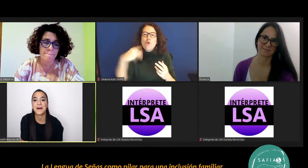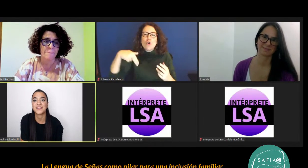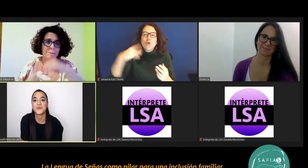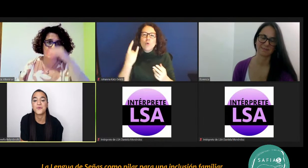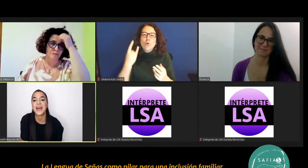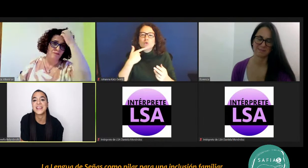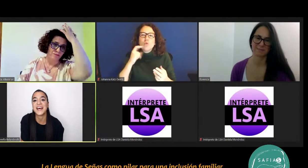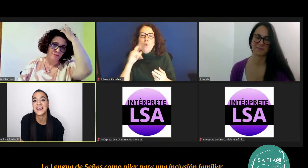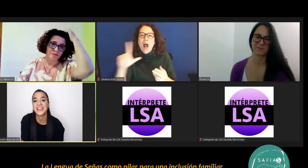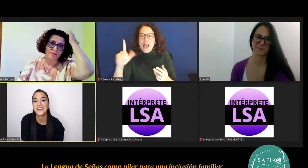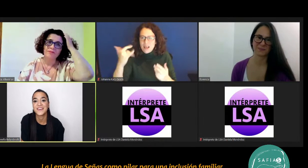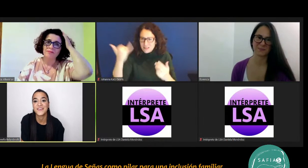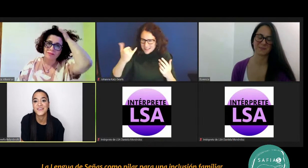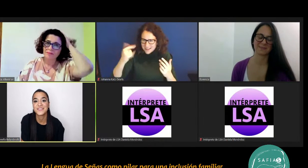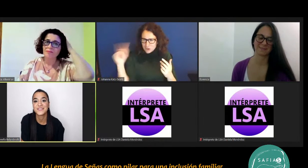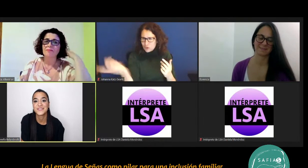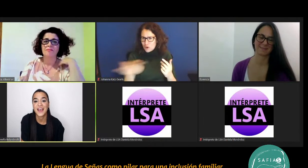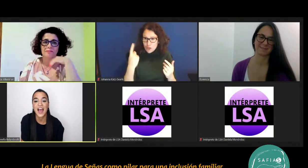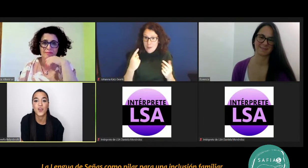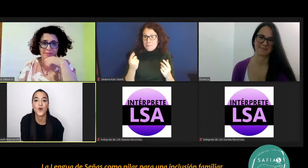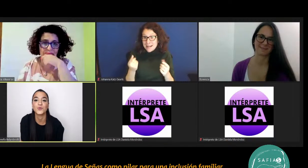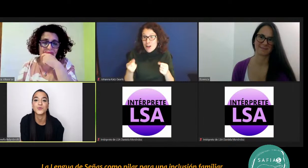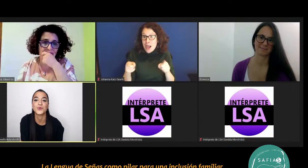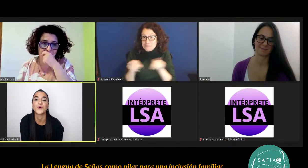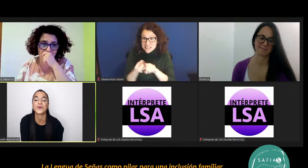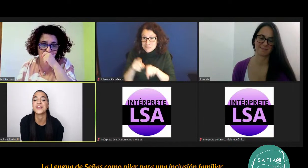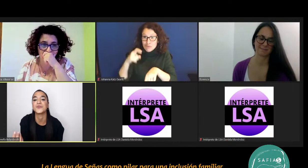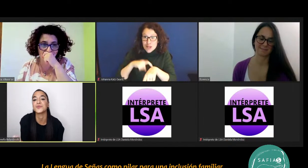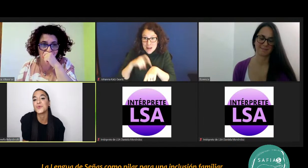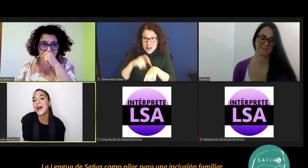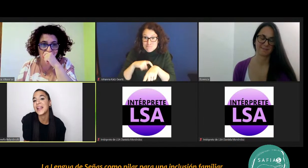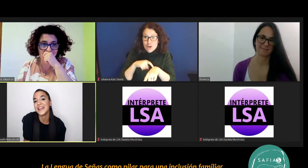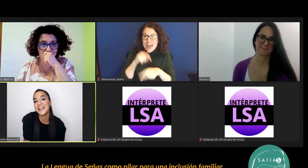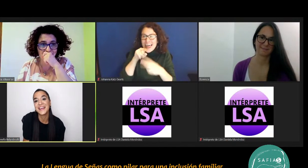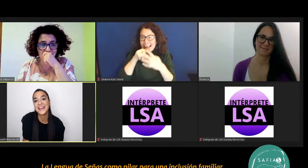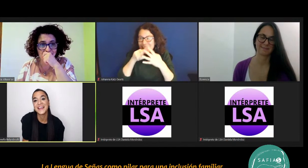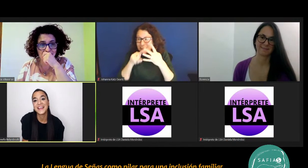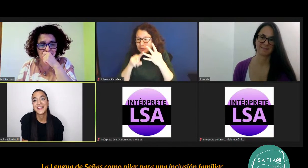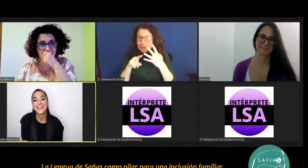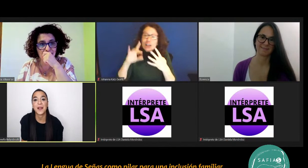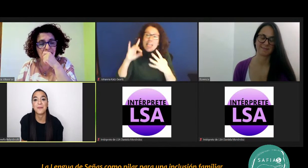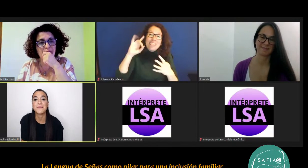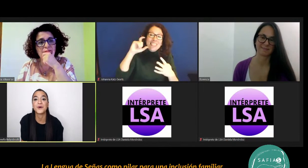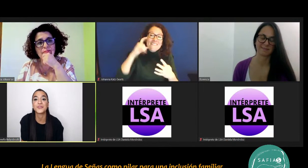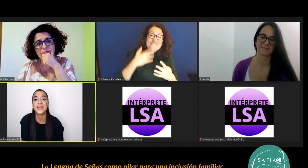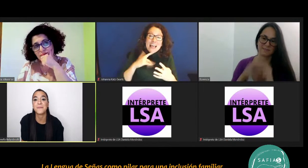alguna particularidad, algo inusual, y al mismo